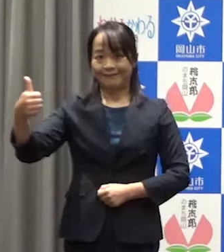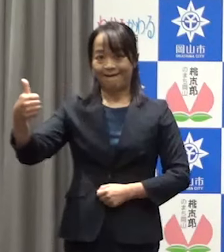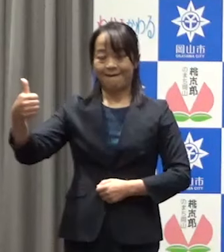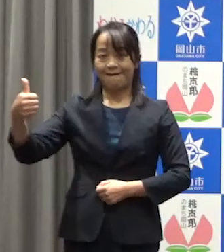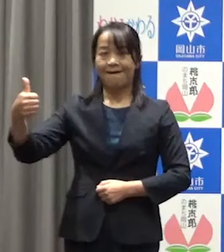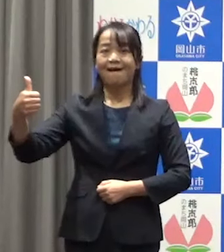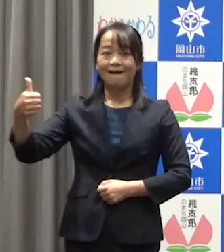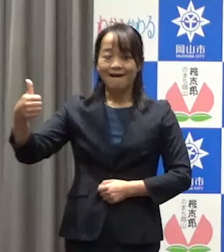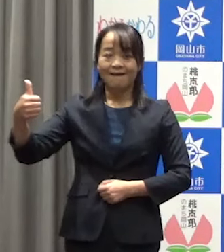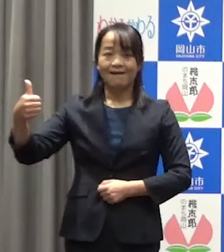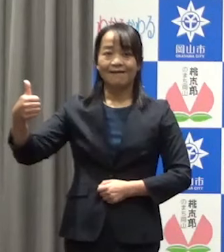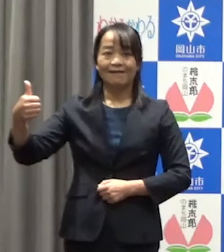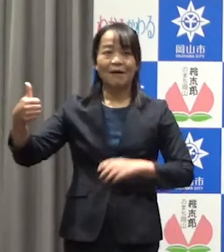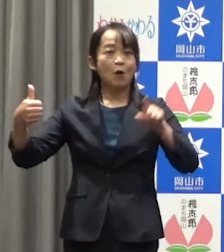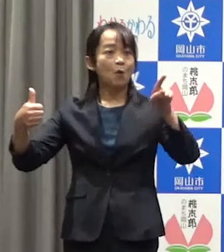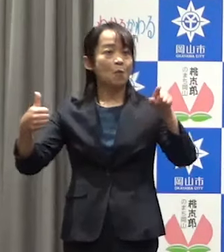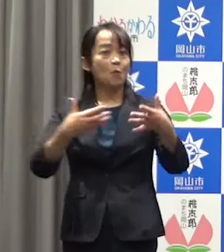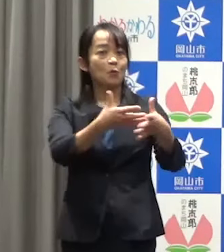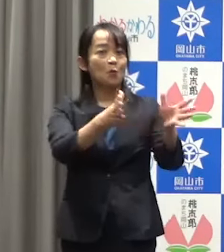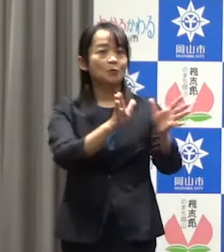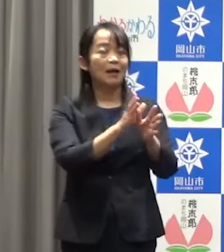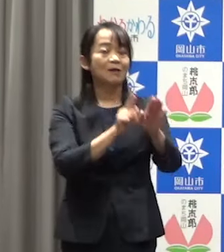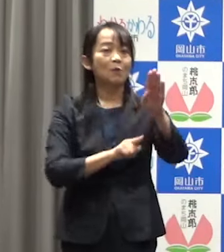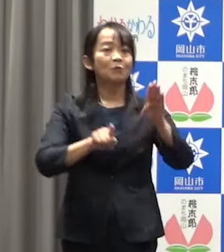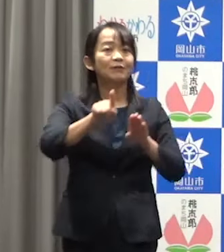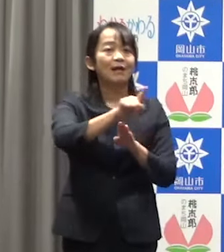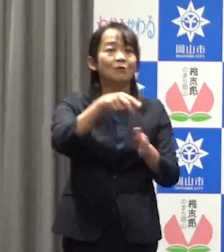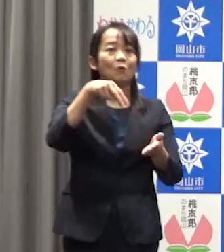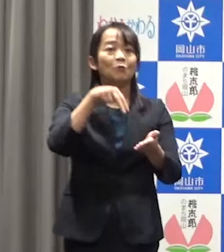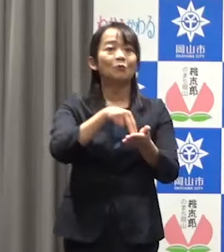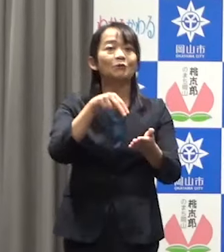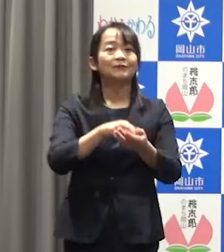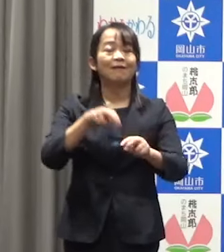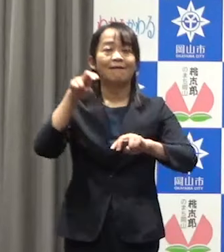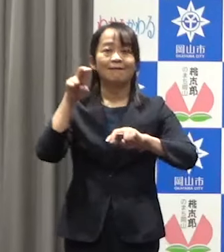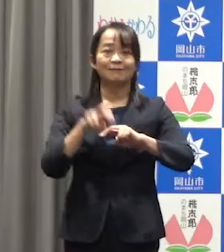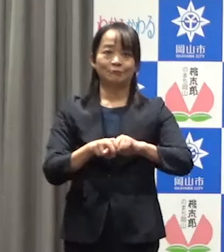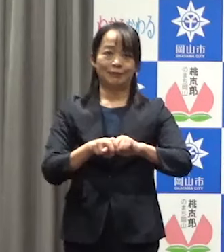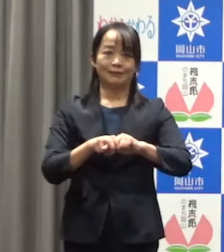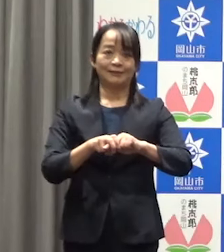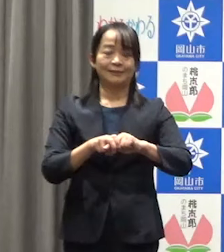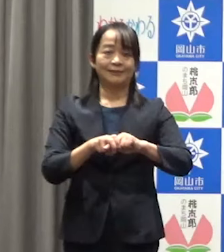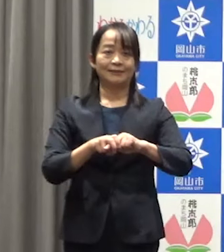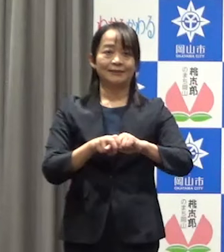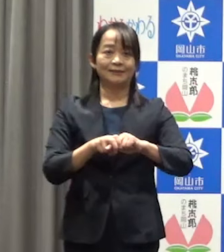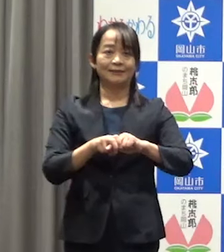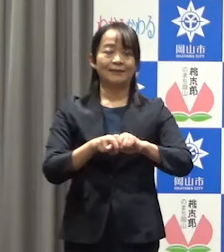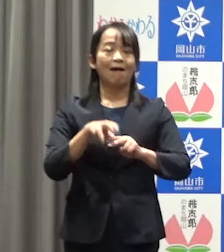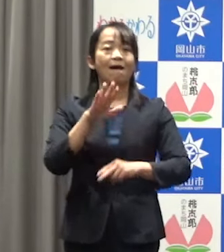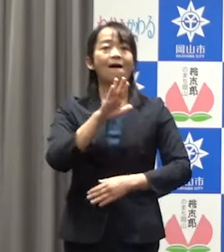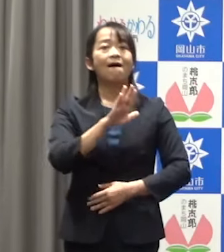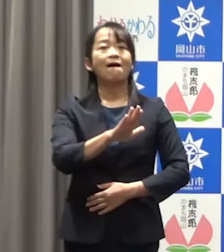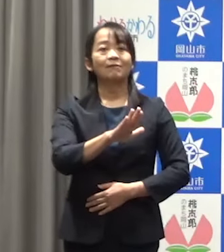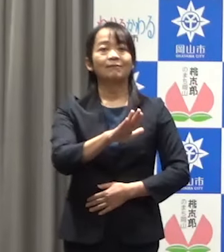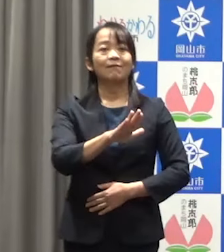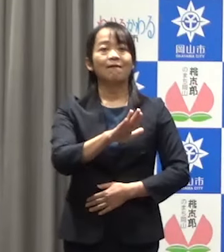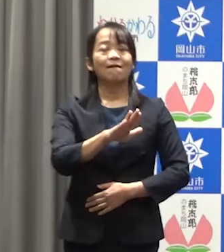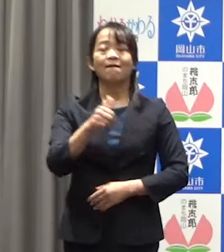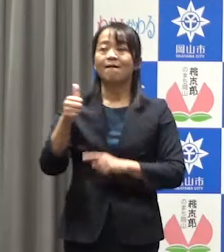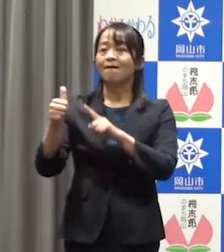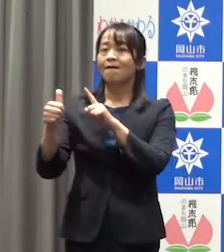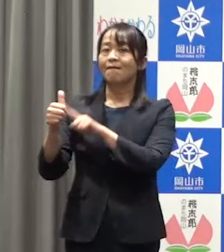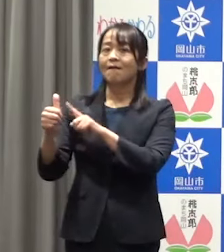OECD 代表として出席をされました。竹内さんは財務省